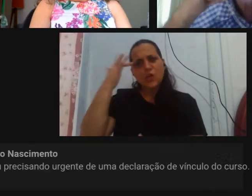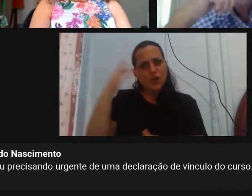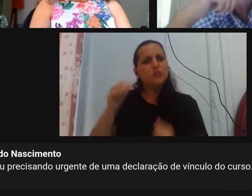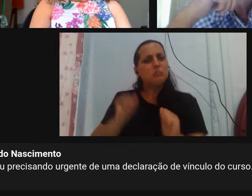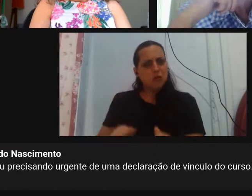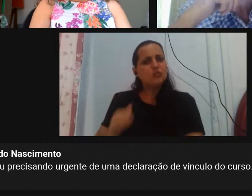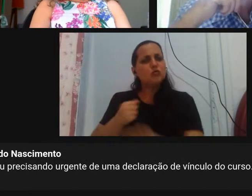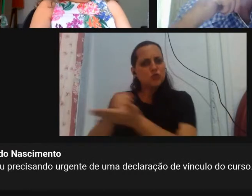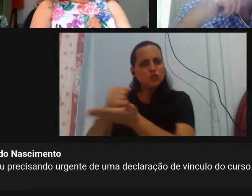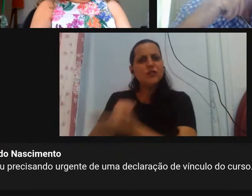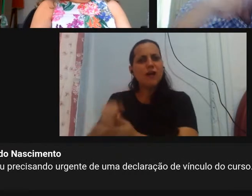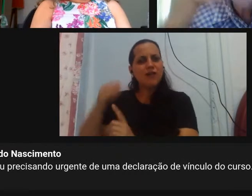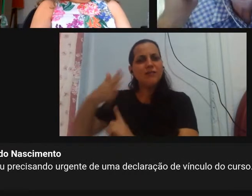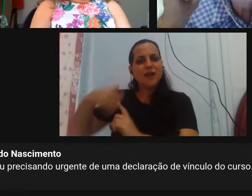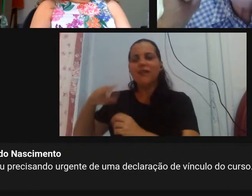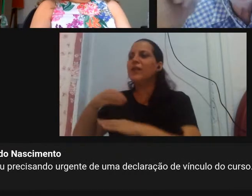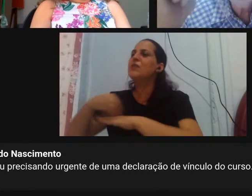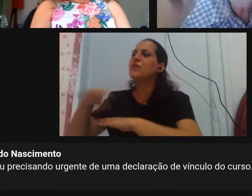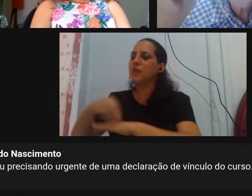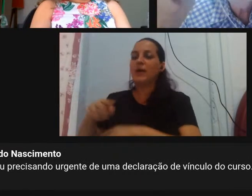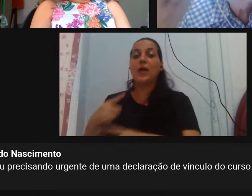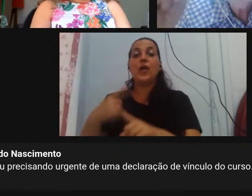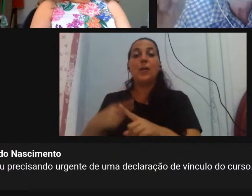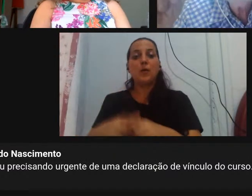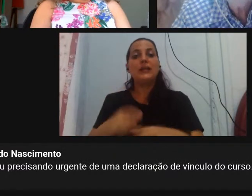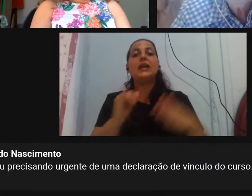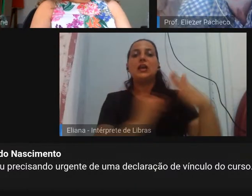federais, eles teriam